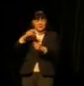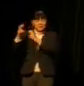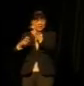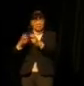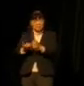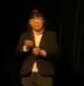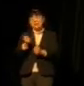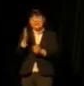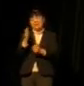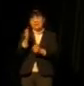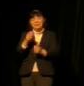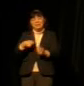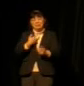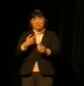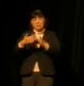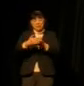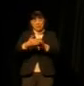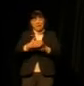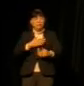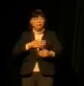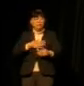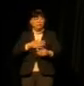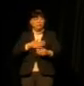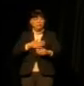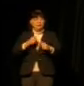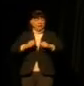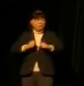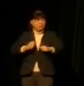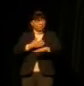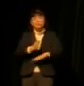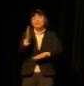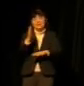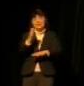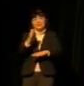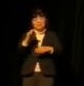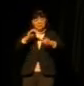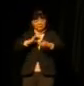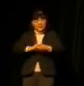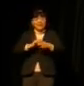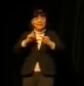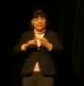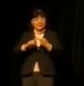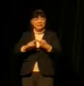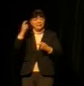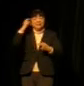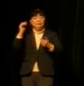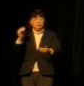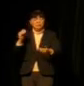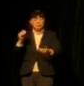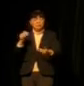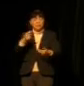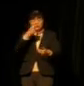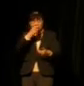限界を知る、頑張りすぎない、あと定期的に休息を取ってほしい、と、ね、十分な睡眠の時